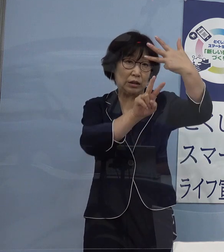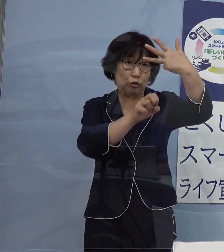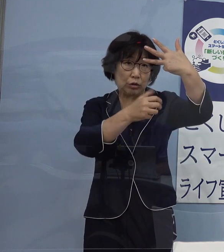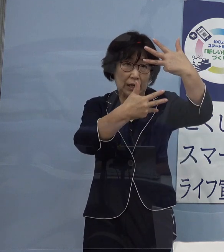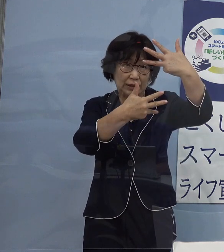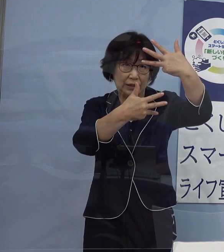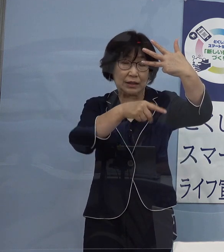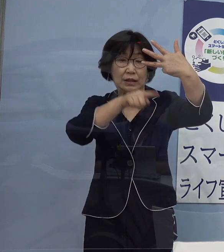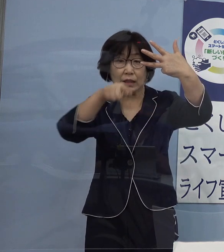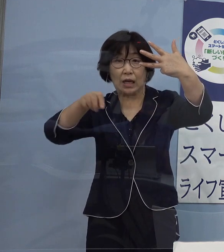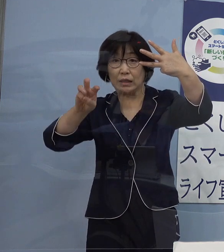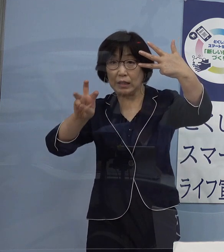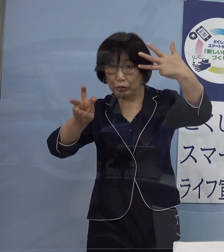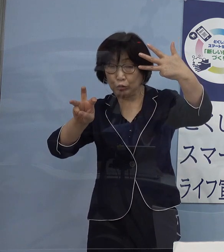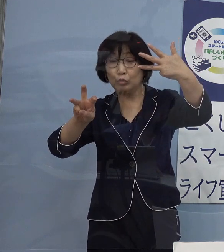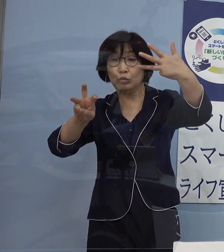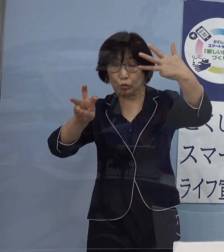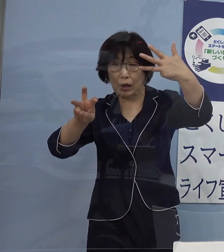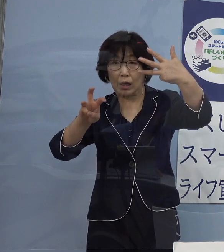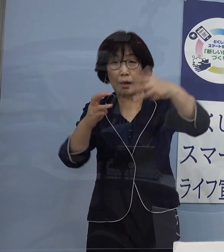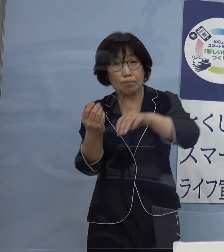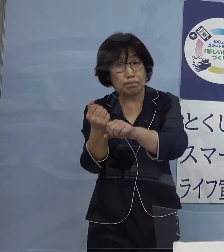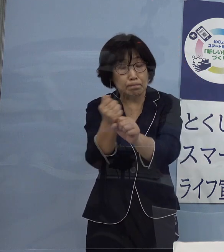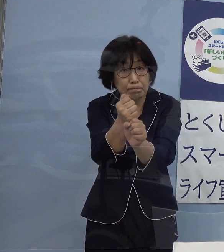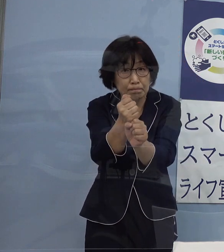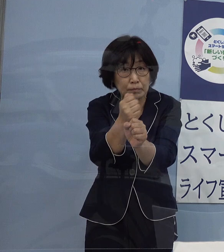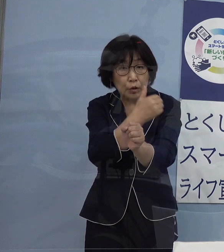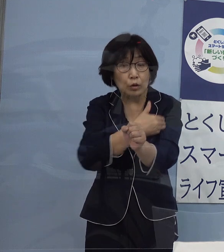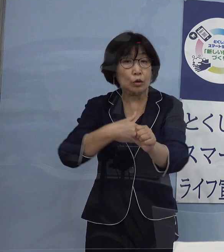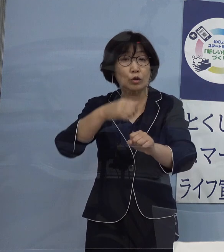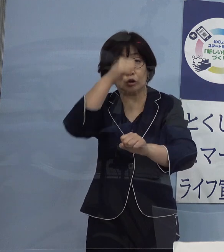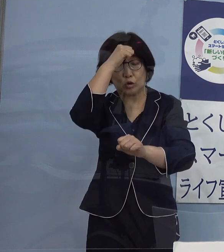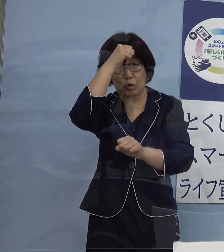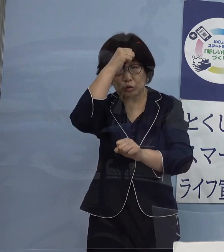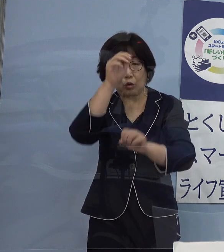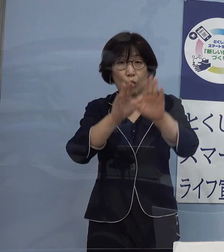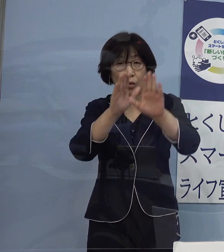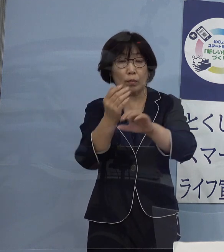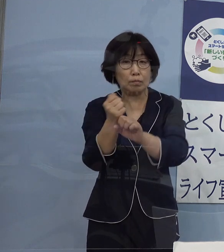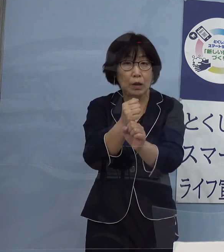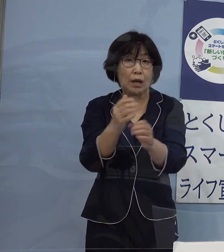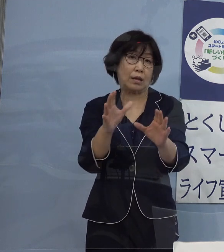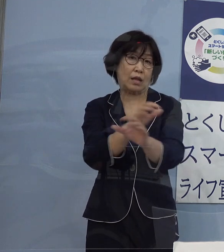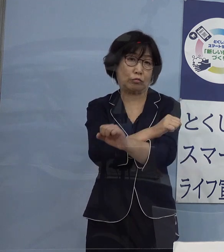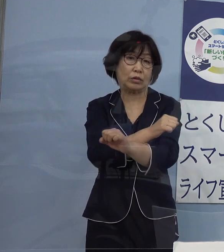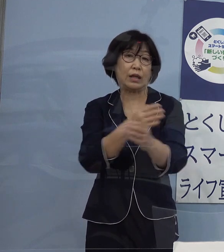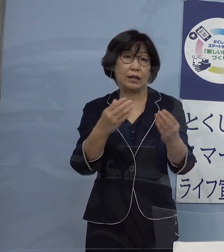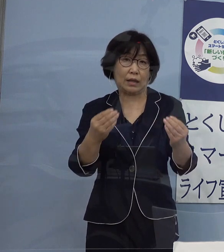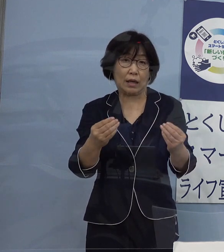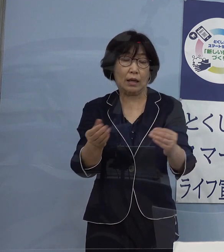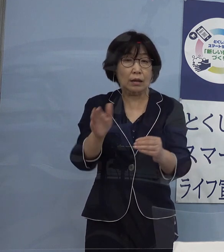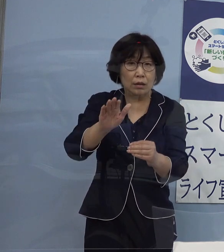は改善して症状がなくなりました。しかし31日、